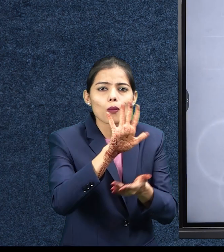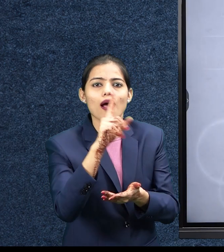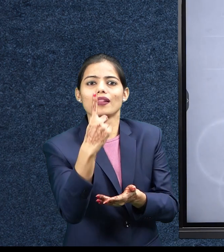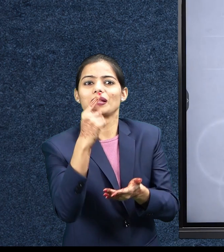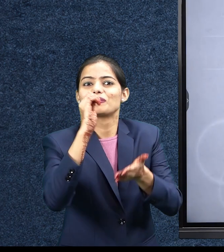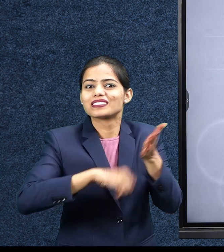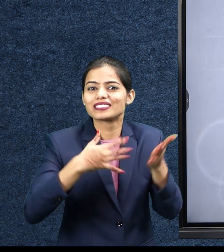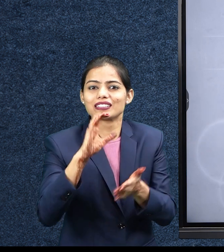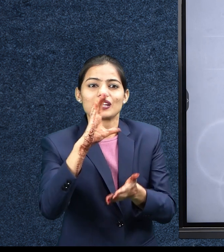डेक आहे.